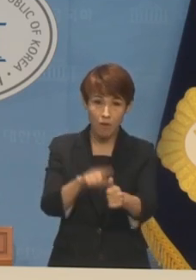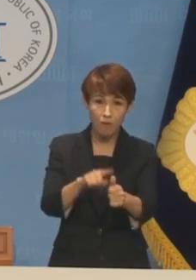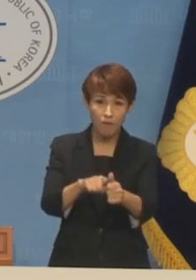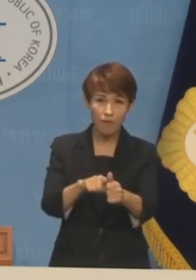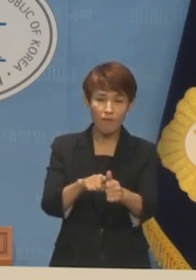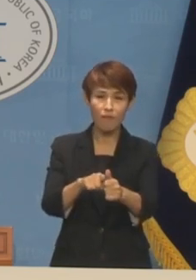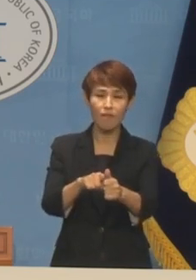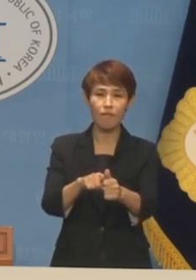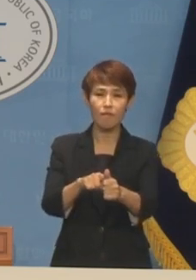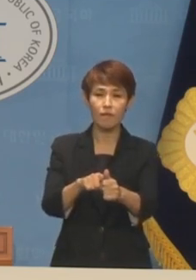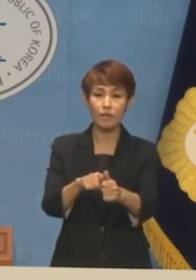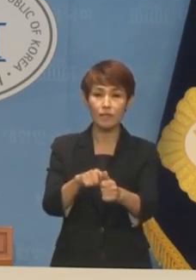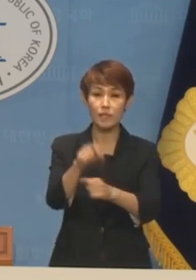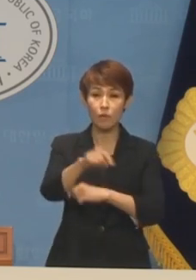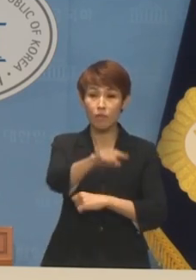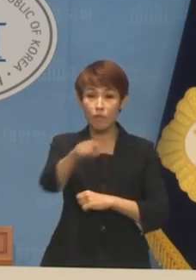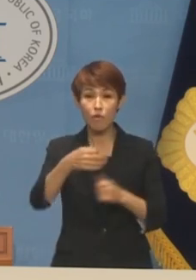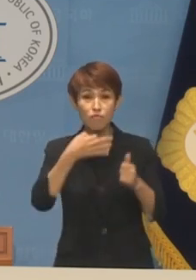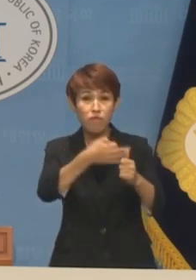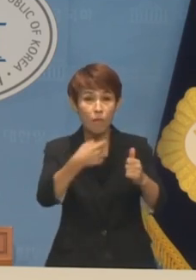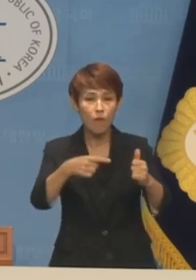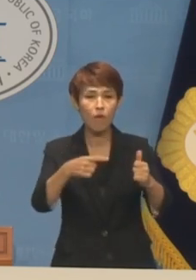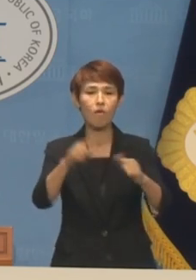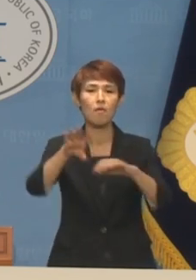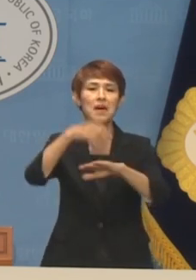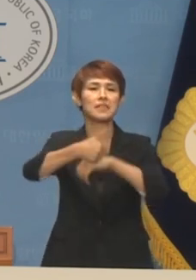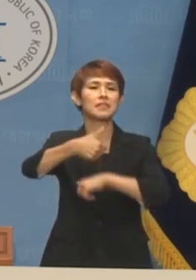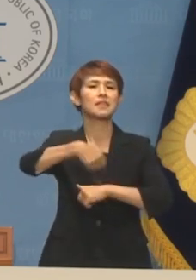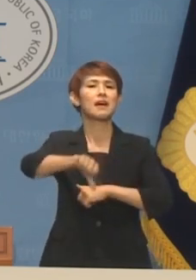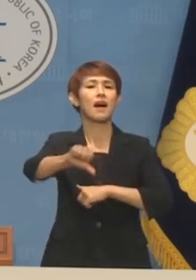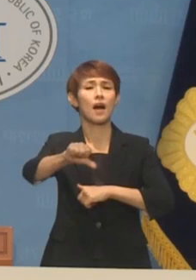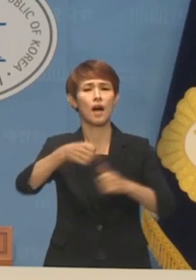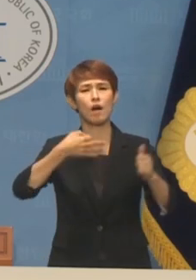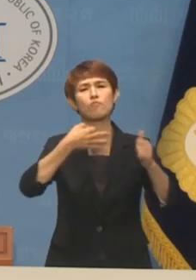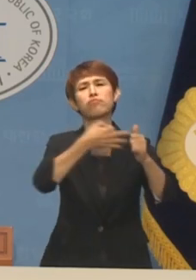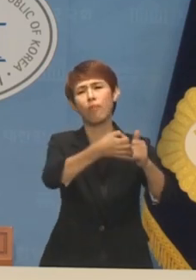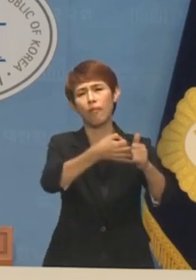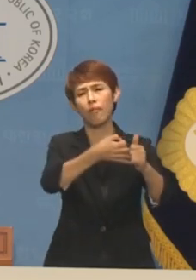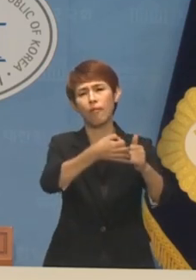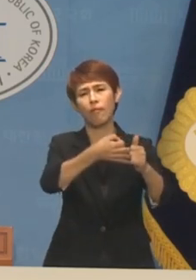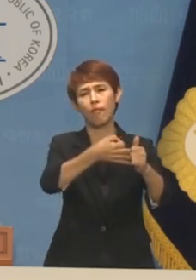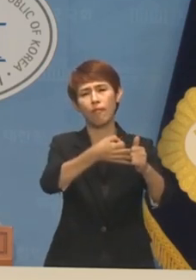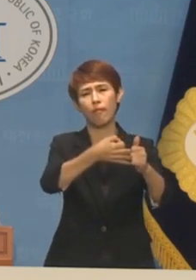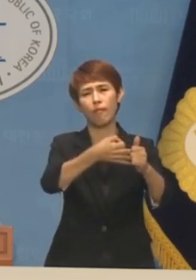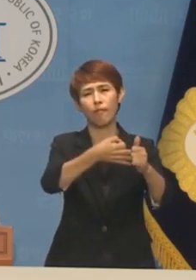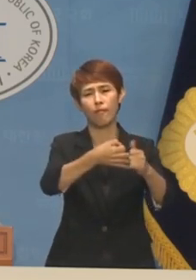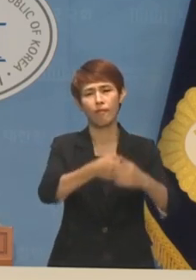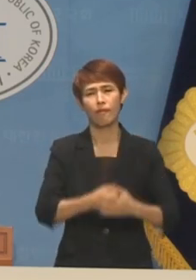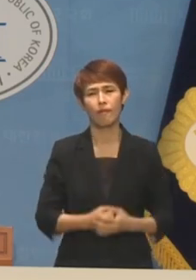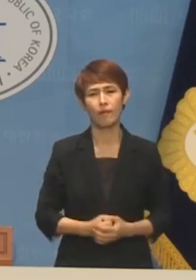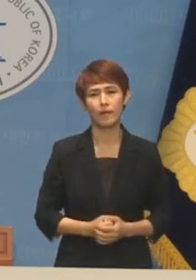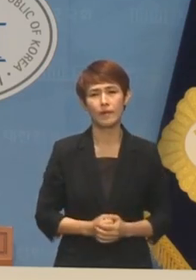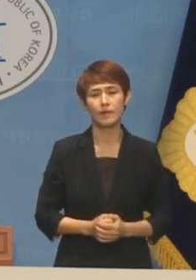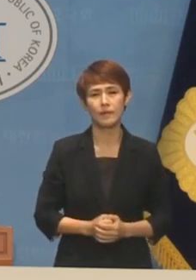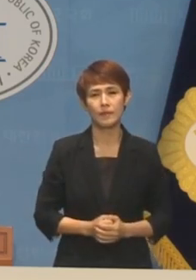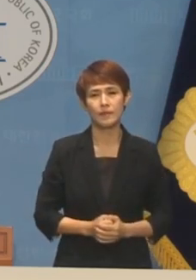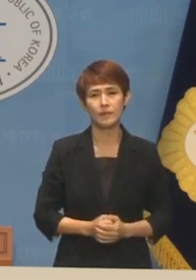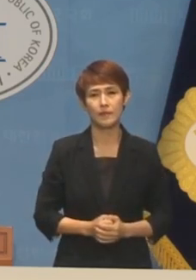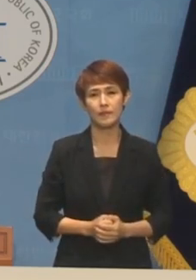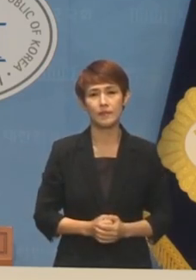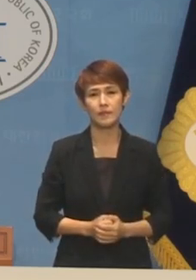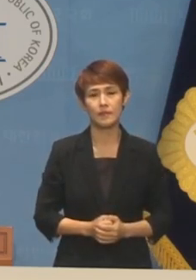선관위 직원들 사이에서 세자로 불리기도 했다는 보도가 있었습니다.